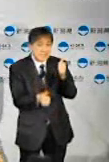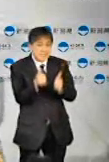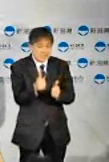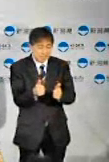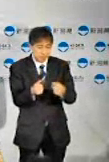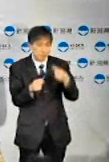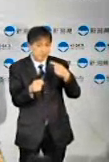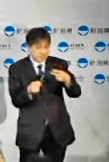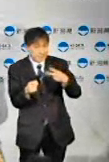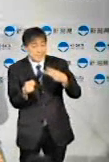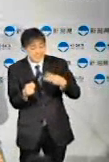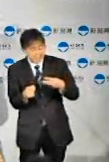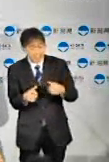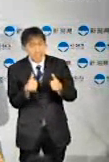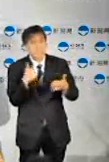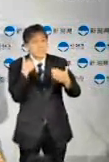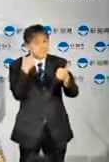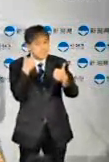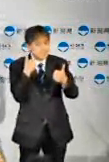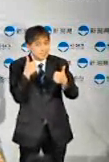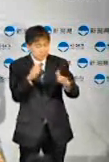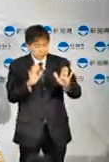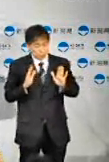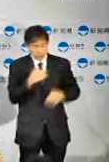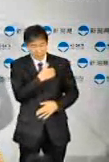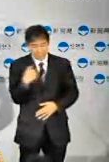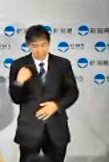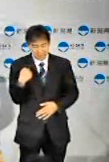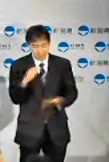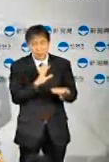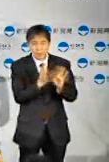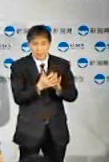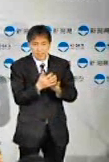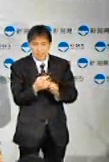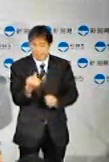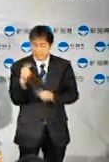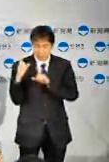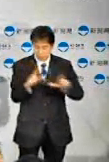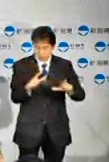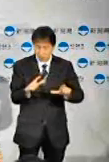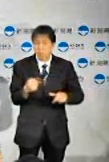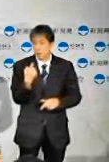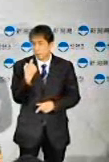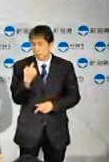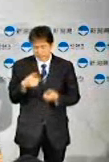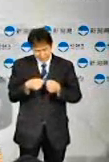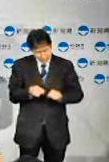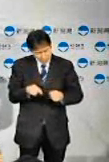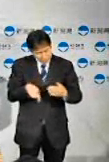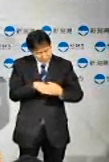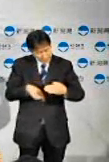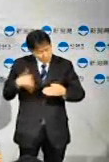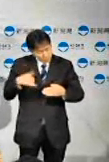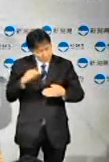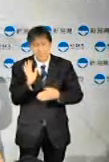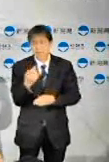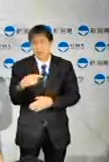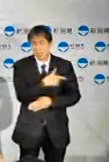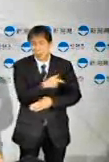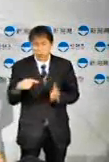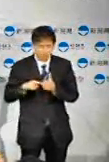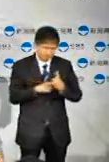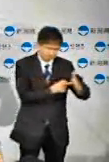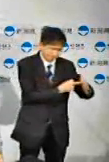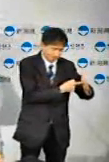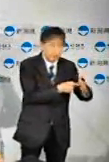うした判断への評価というかと期待する点を、 詳しく私聞いておりませんけれども、まあ、さまざまな努力をしていただいている